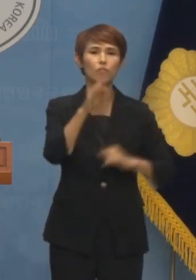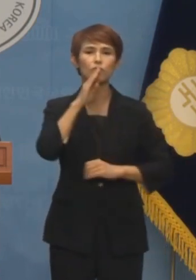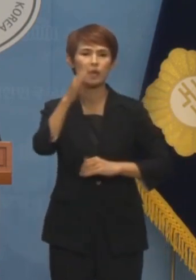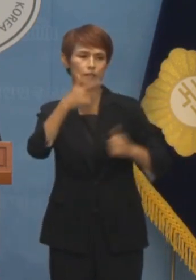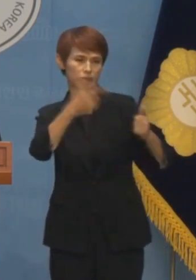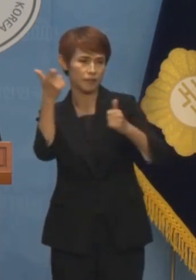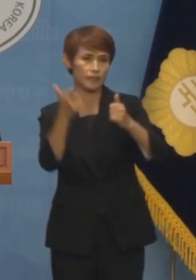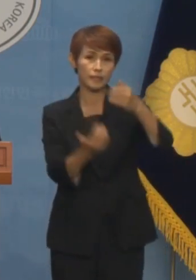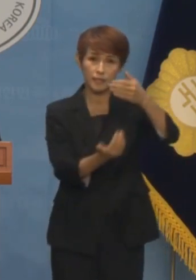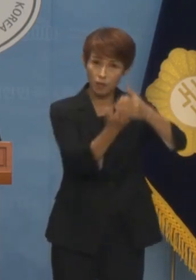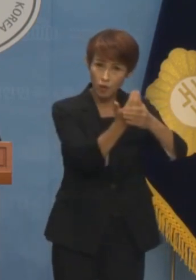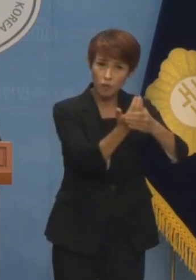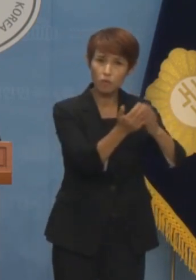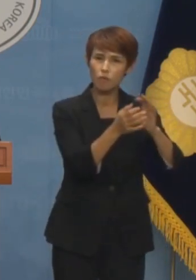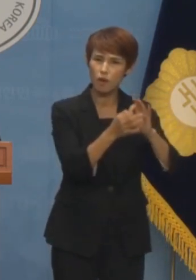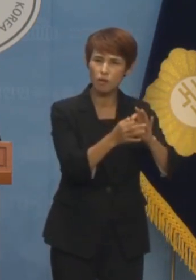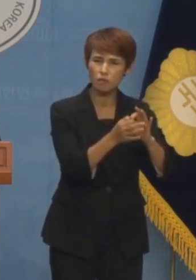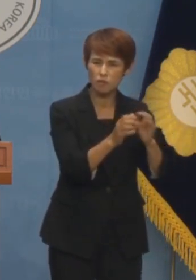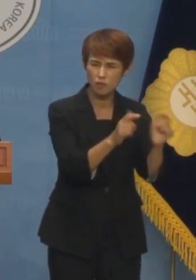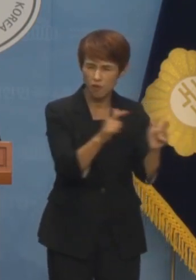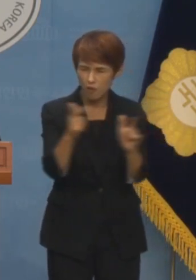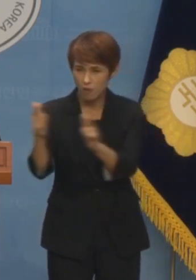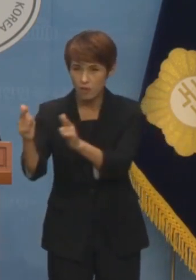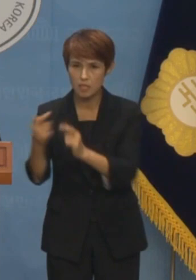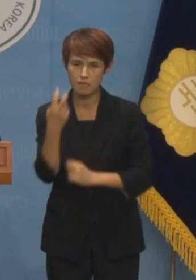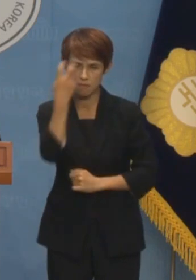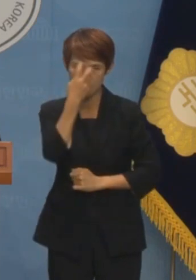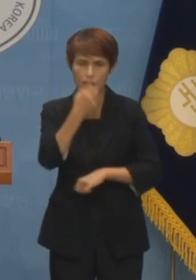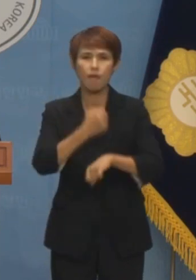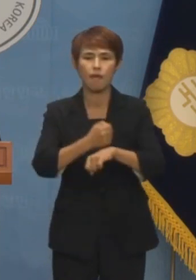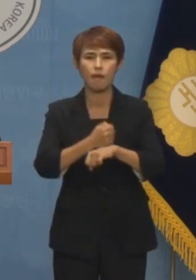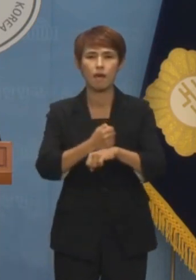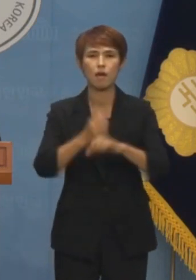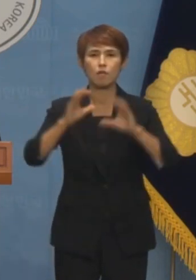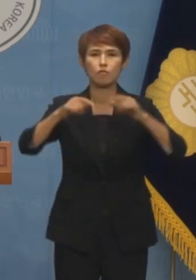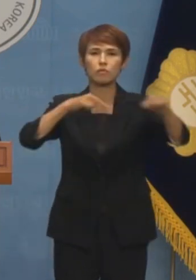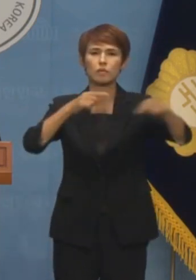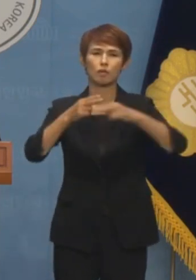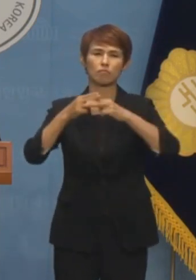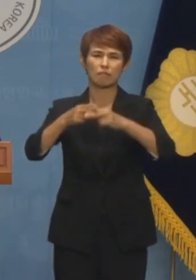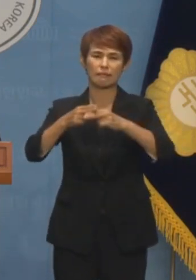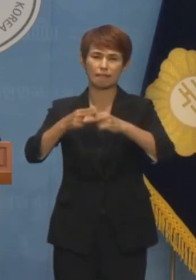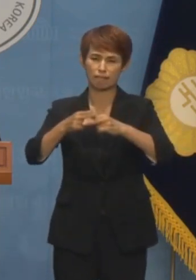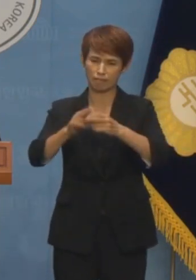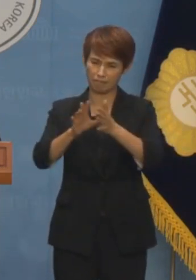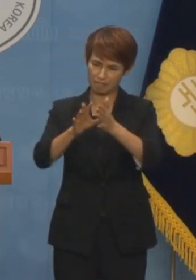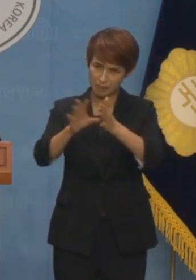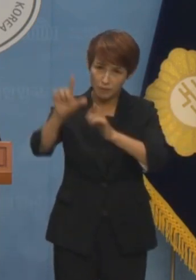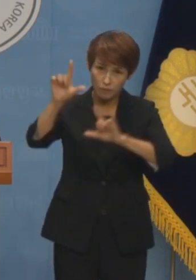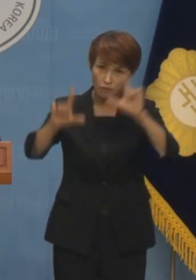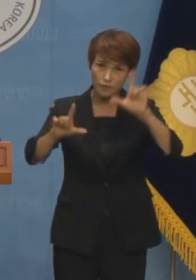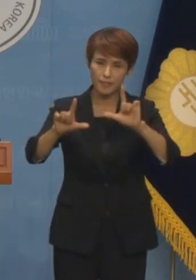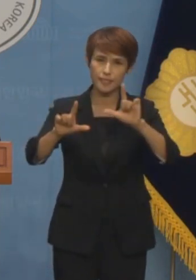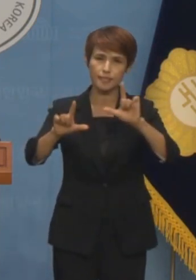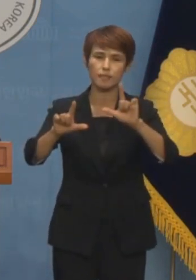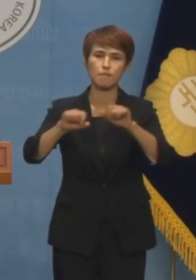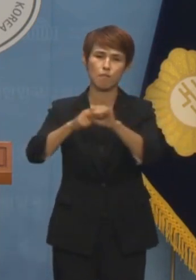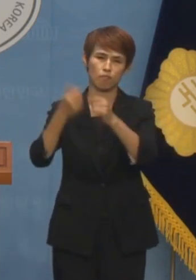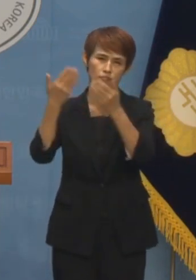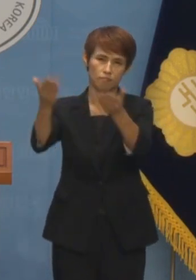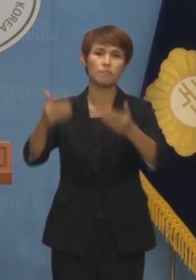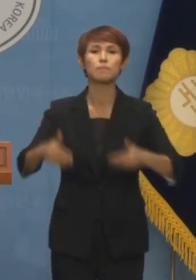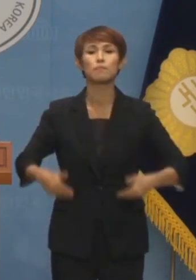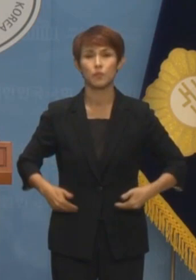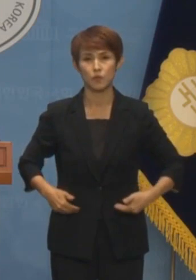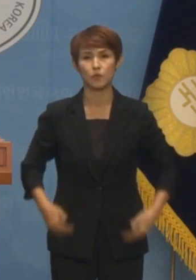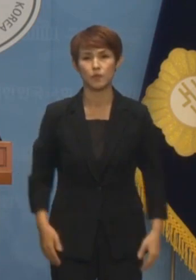비롯한 모든 사건을 수사하고 국정농단의 못된 자들을 심판하도록